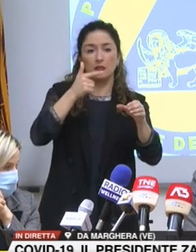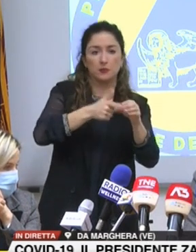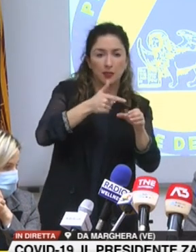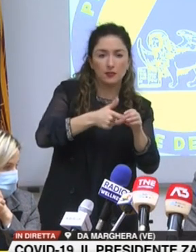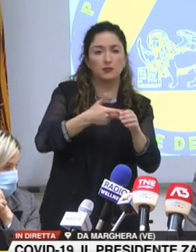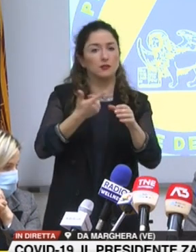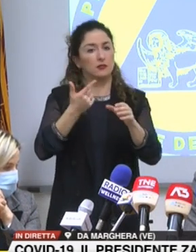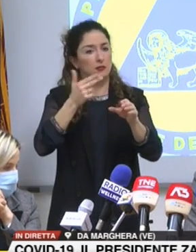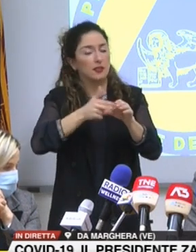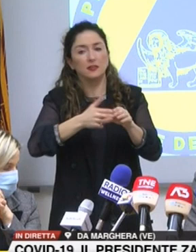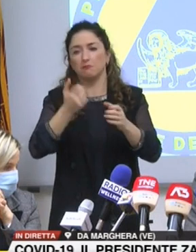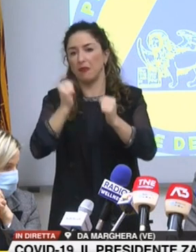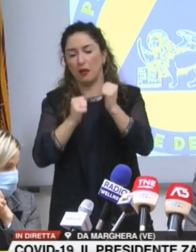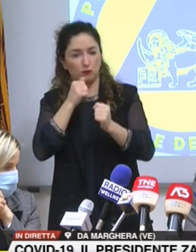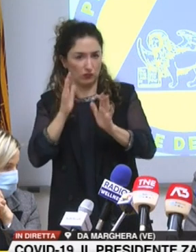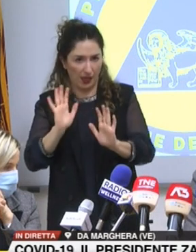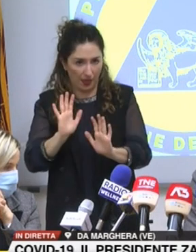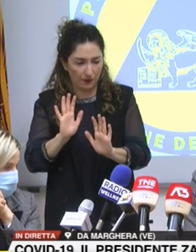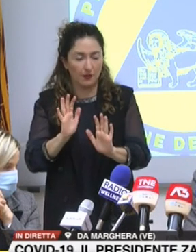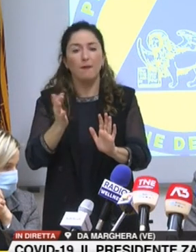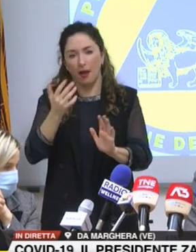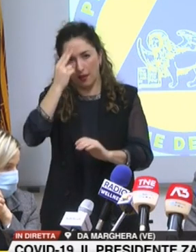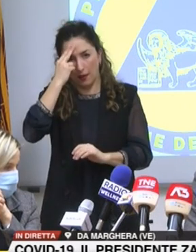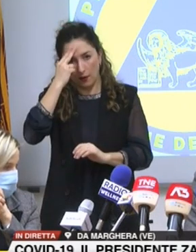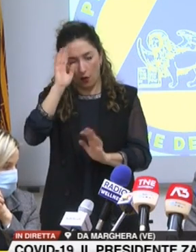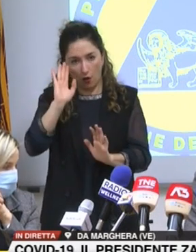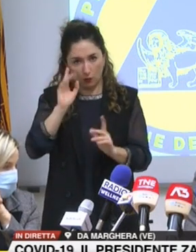bar, ricordo a me stesso che il tema